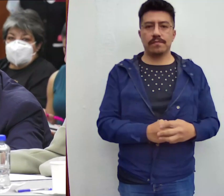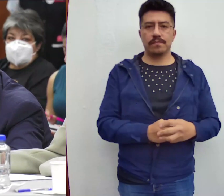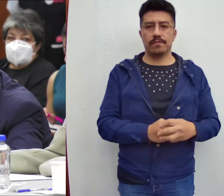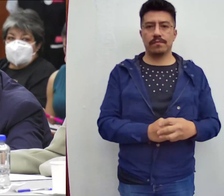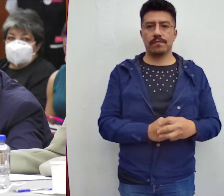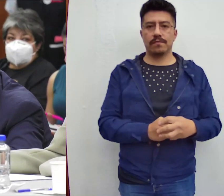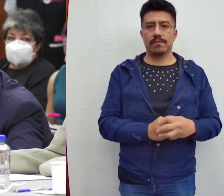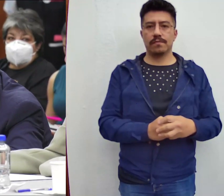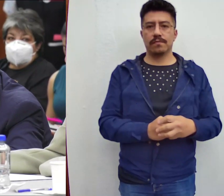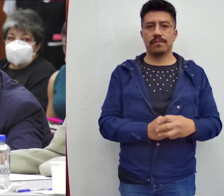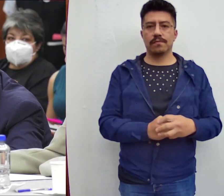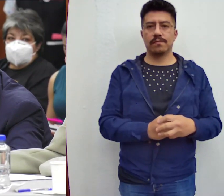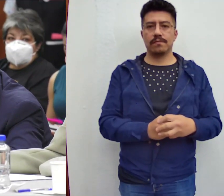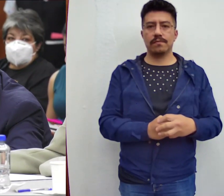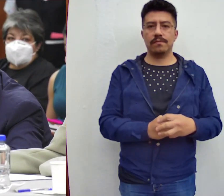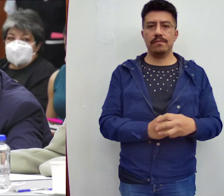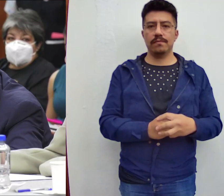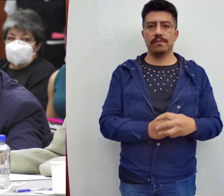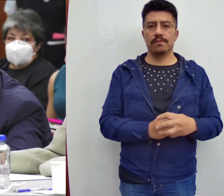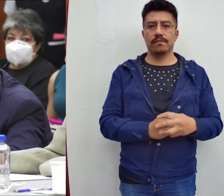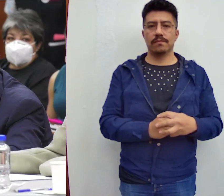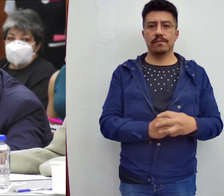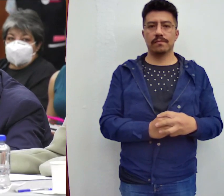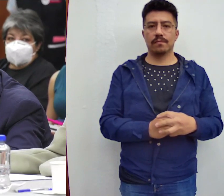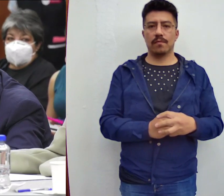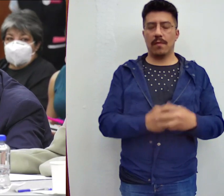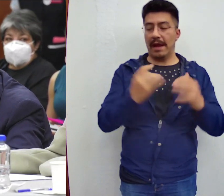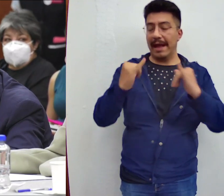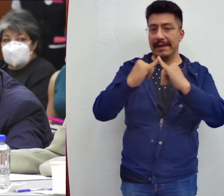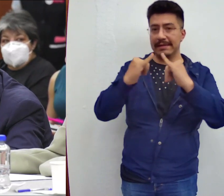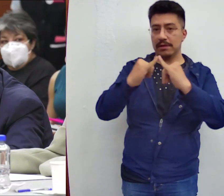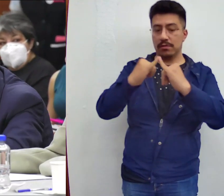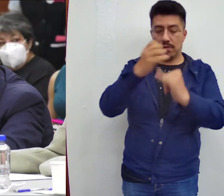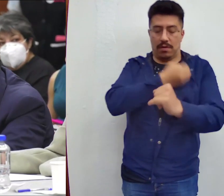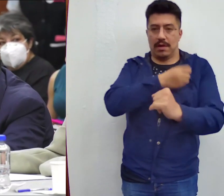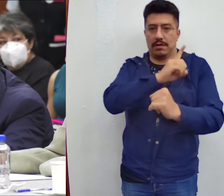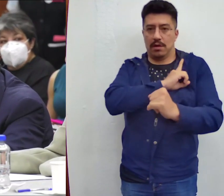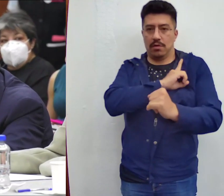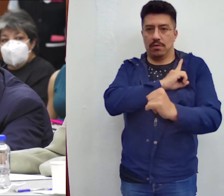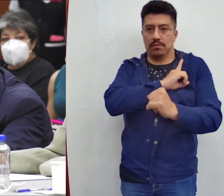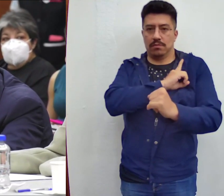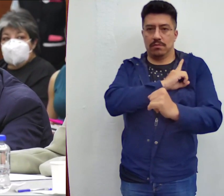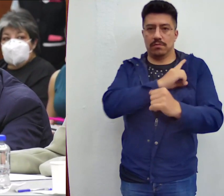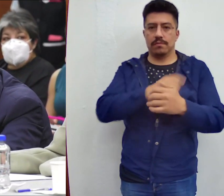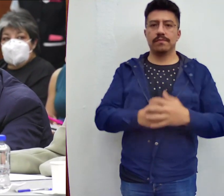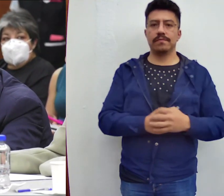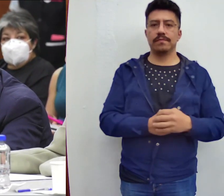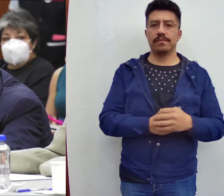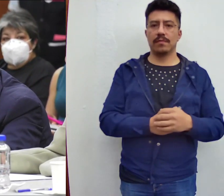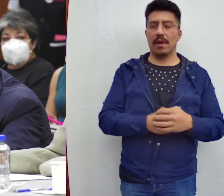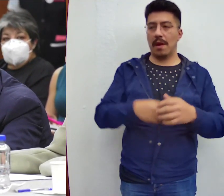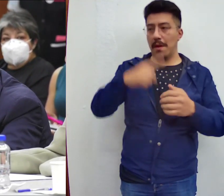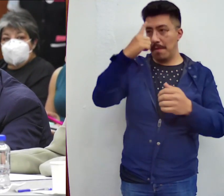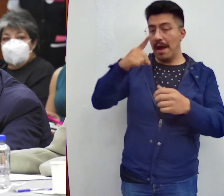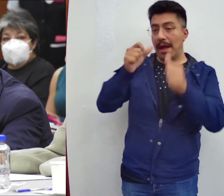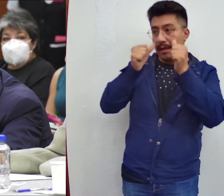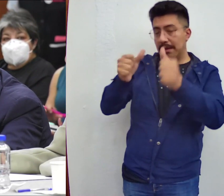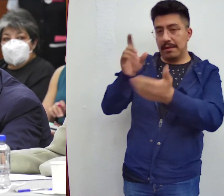en el sentido de que el Instituto Mexiquense para la Atención de Personas con